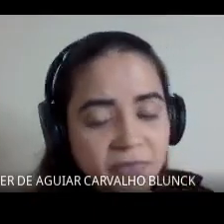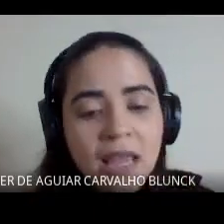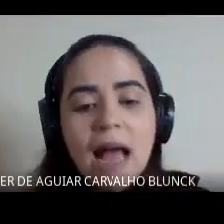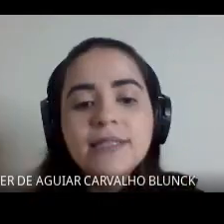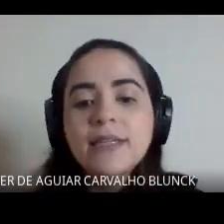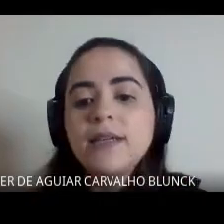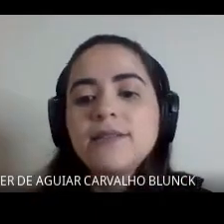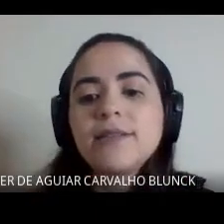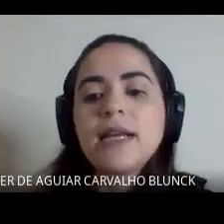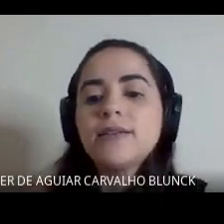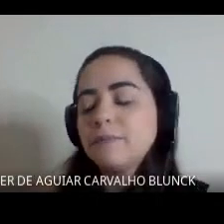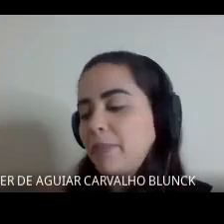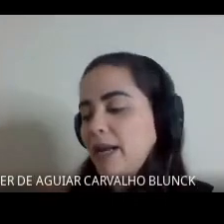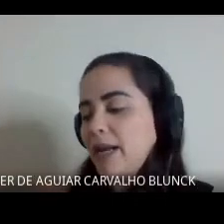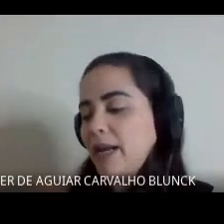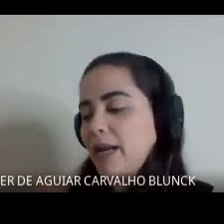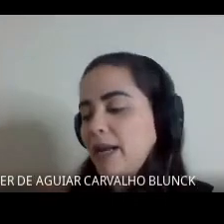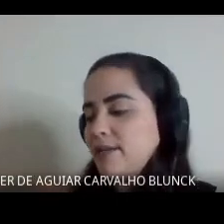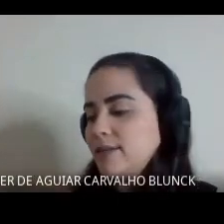linguagem, as crianças, elas